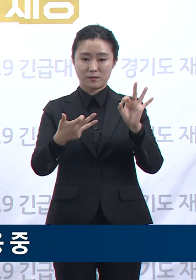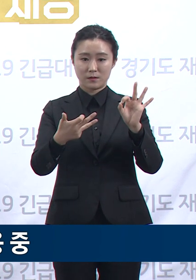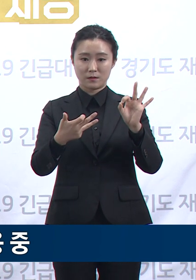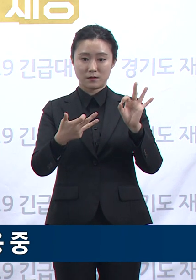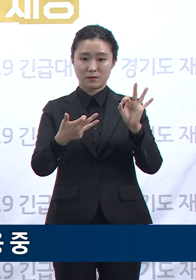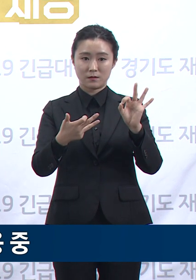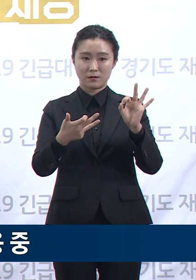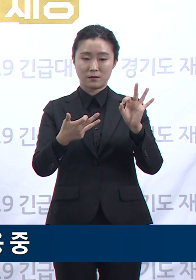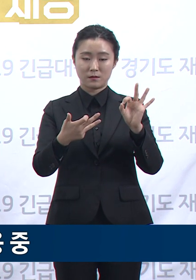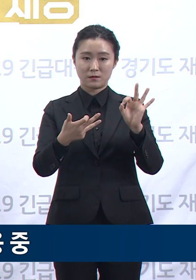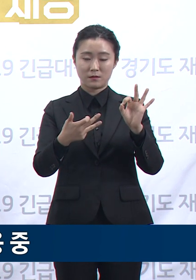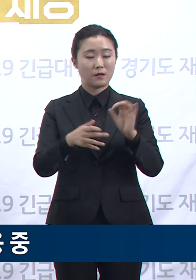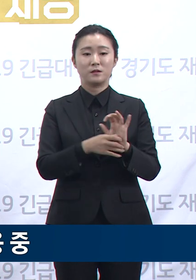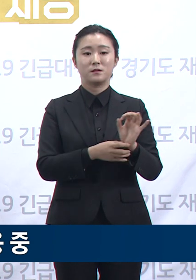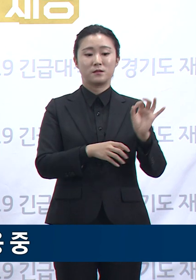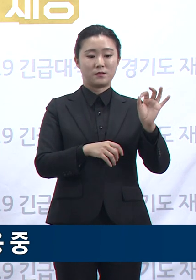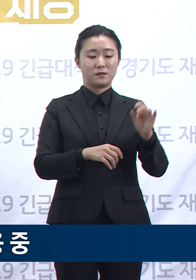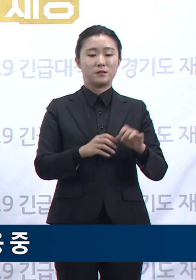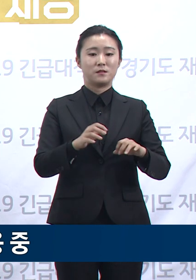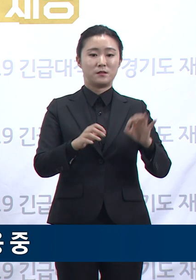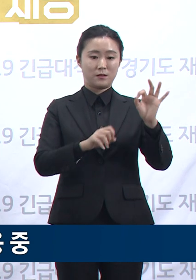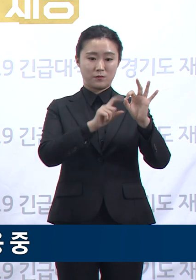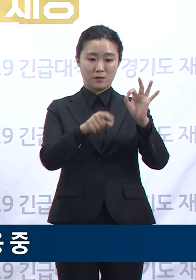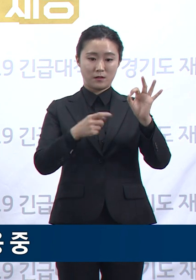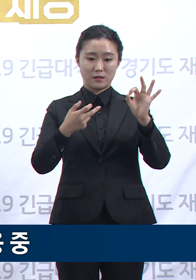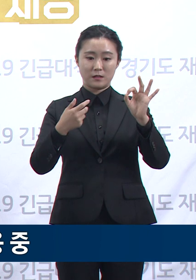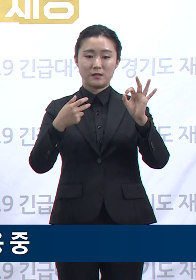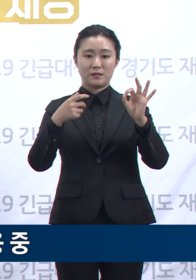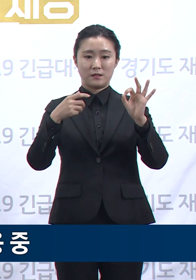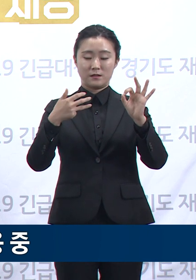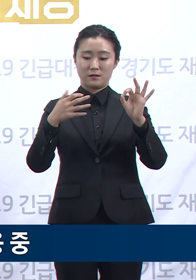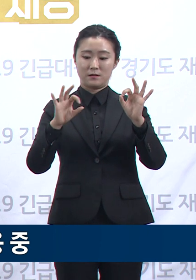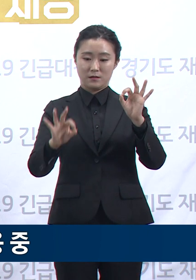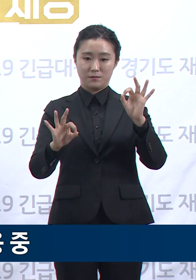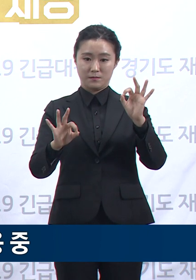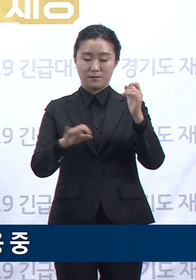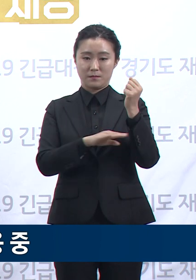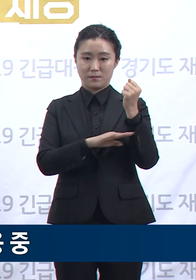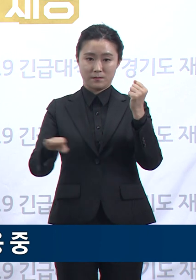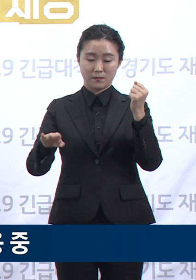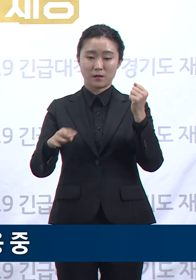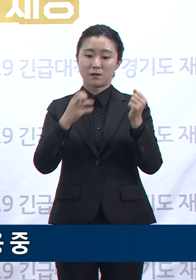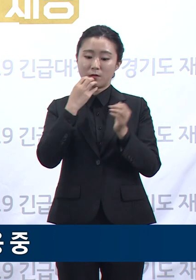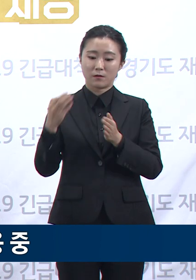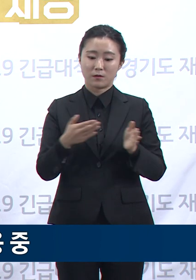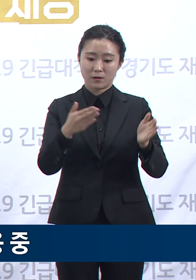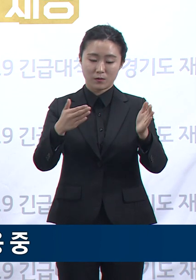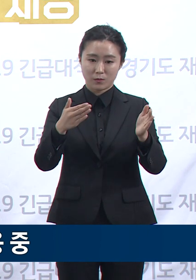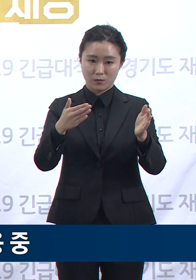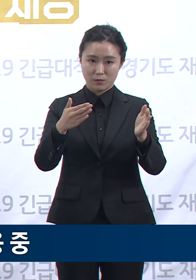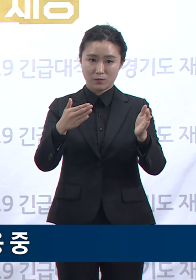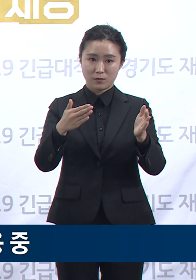죄송합니다. 10일 18시 기준 경기도 생활치료센터는 2개가 운영되고 있습니다.